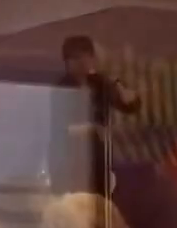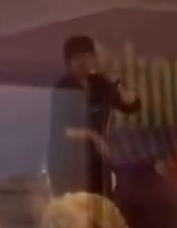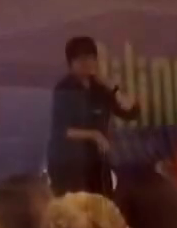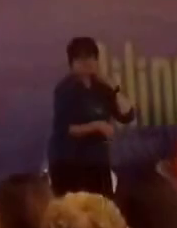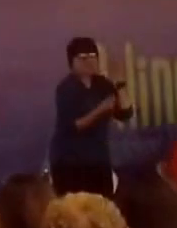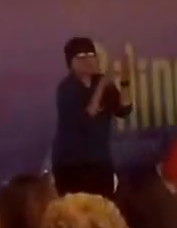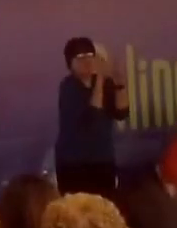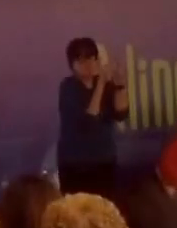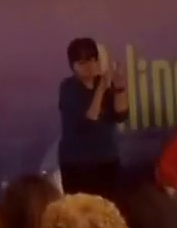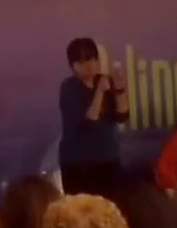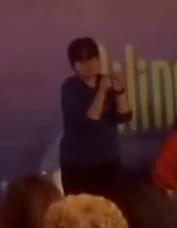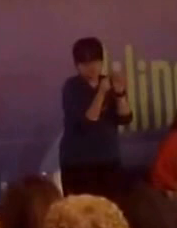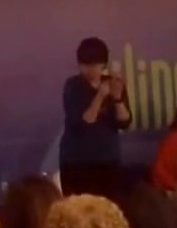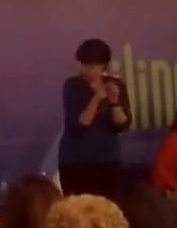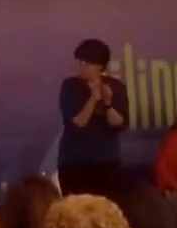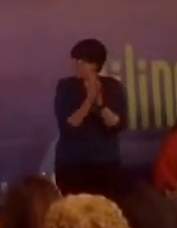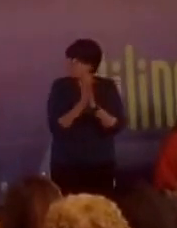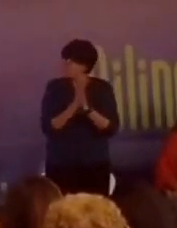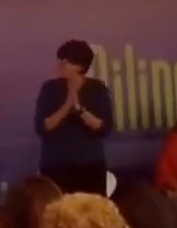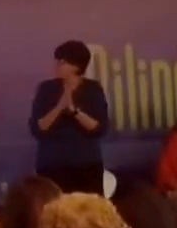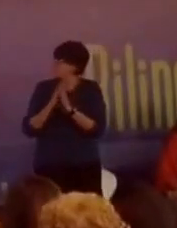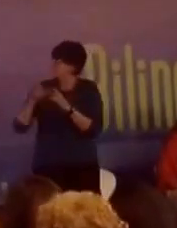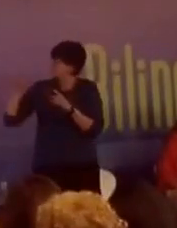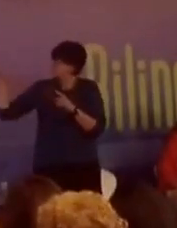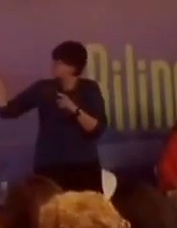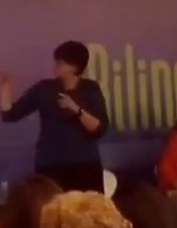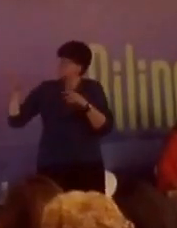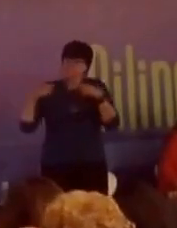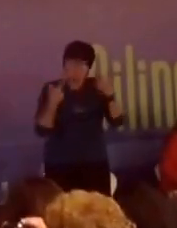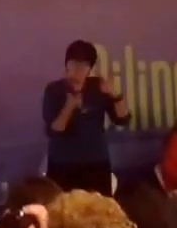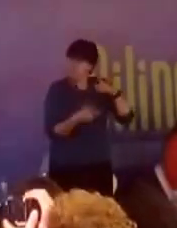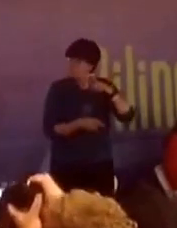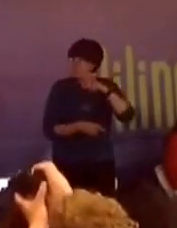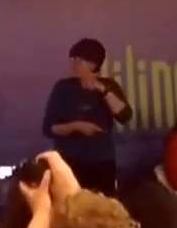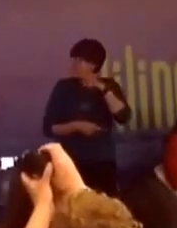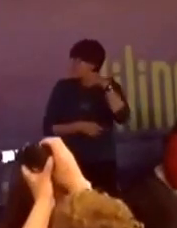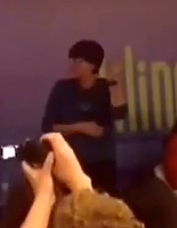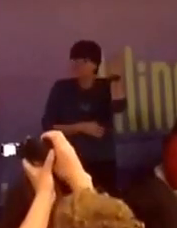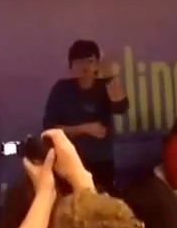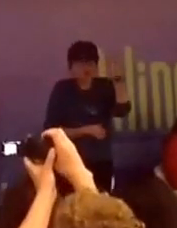ter um baixo. Então nós temos uma questão a levantar na educação de surdos.